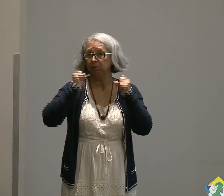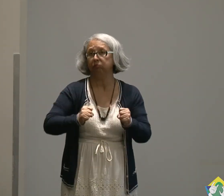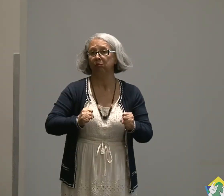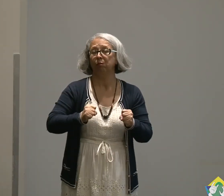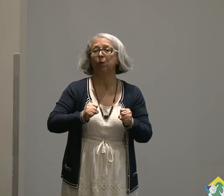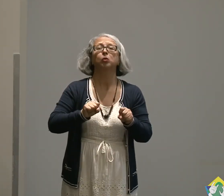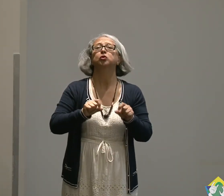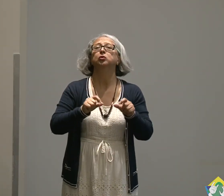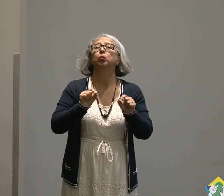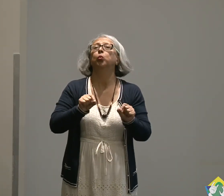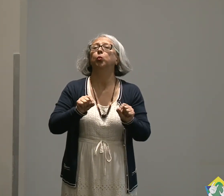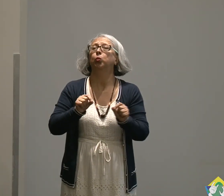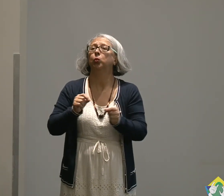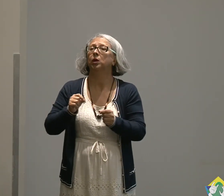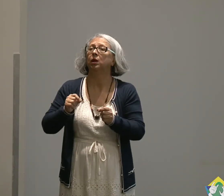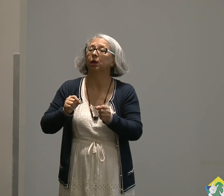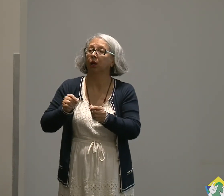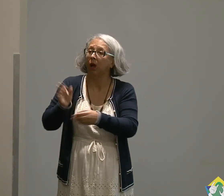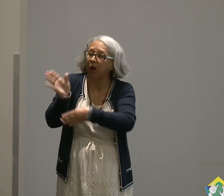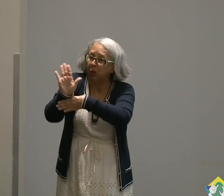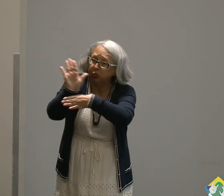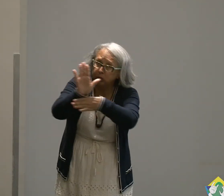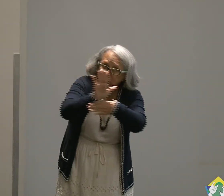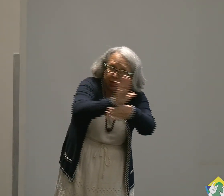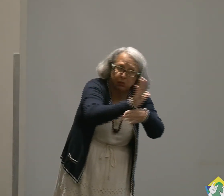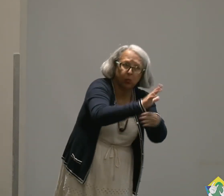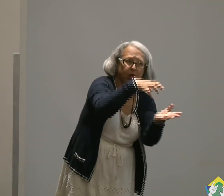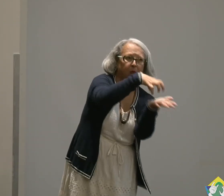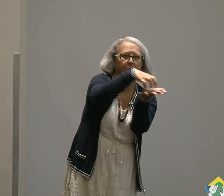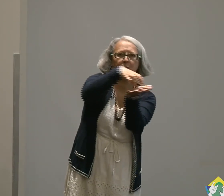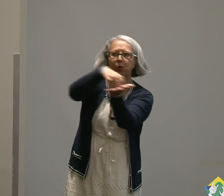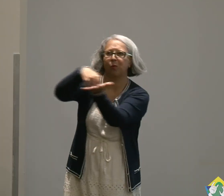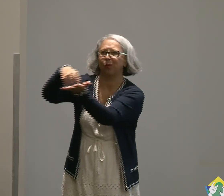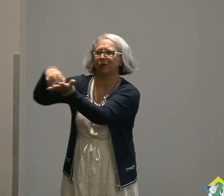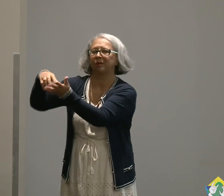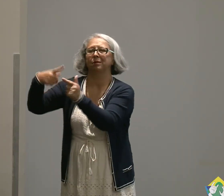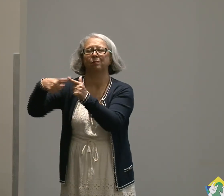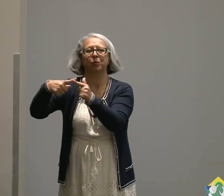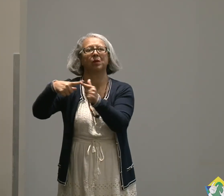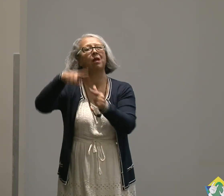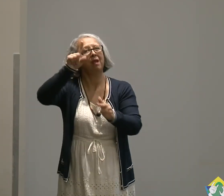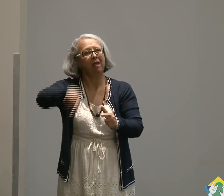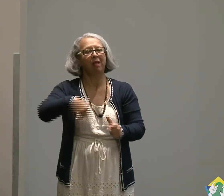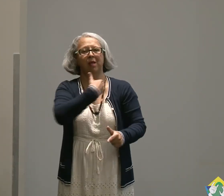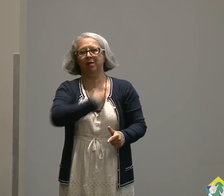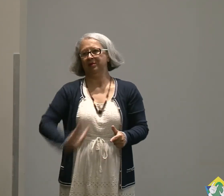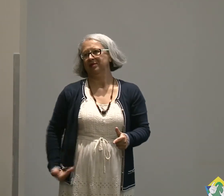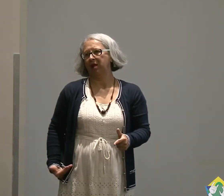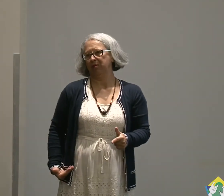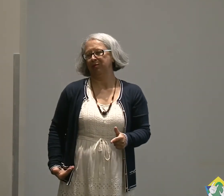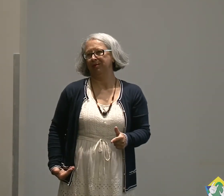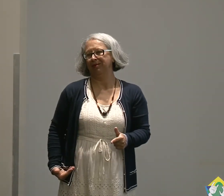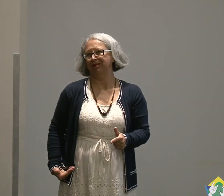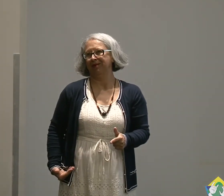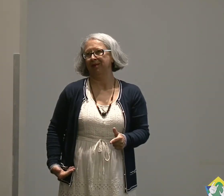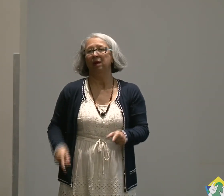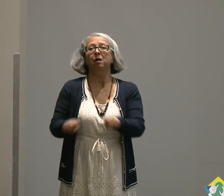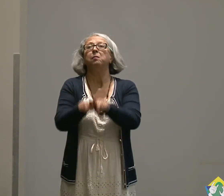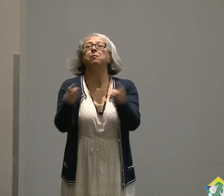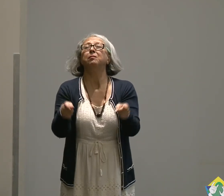abertos em outros lugares do país, que poderiam, por exemplo, prestar alguma política de ajuda a essas aldeias indígenas, com